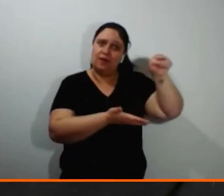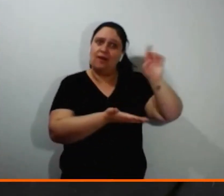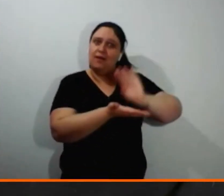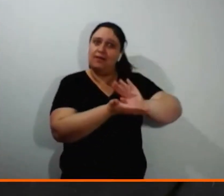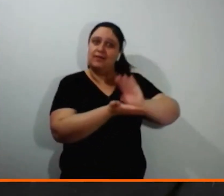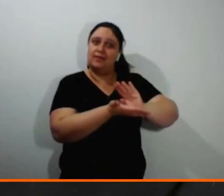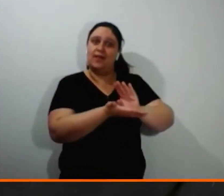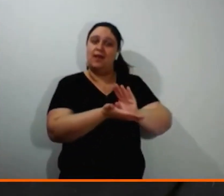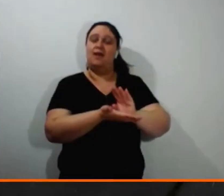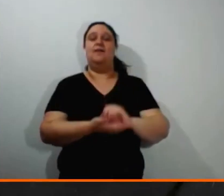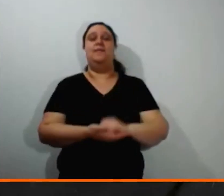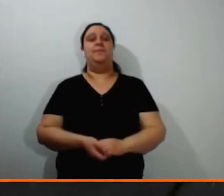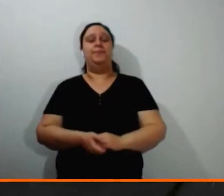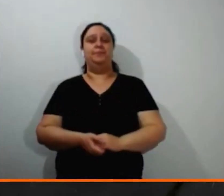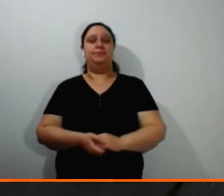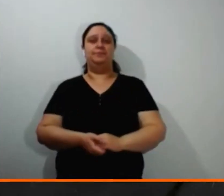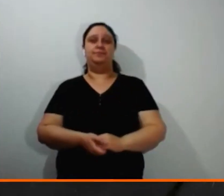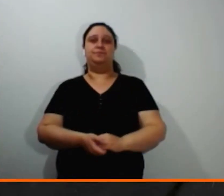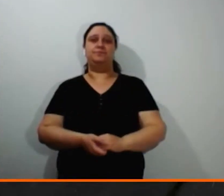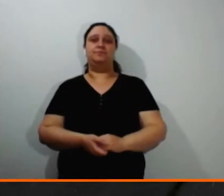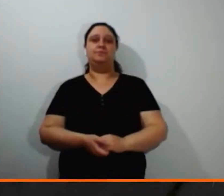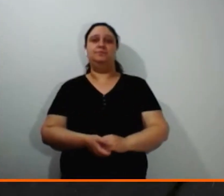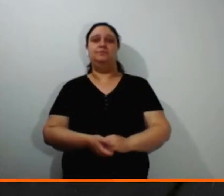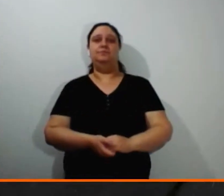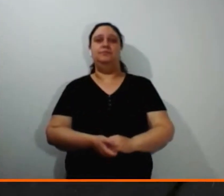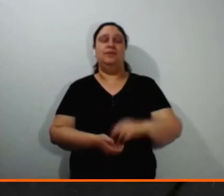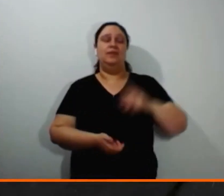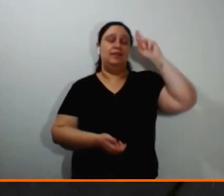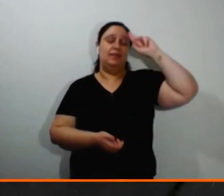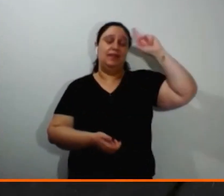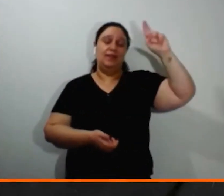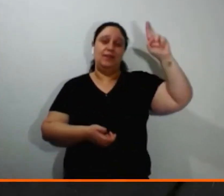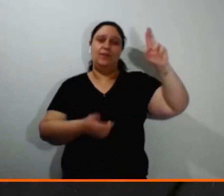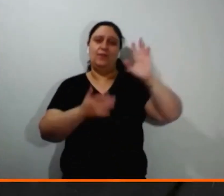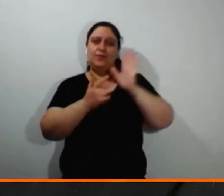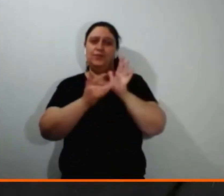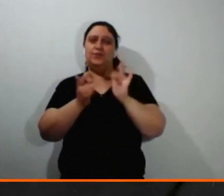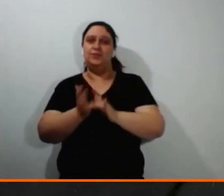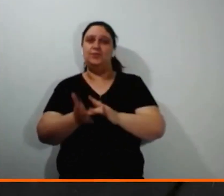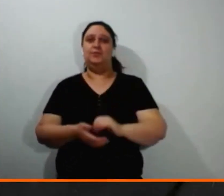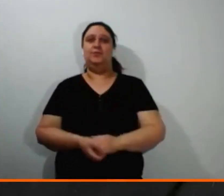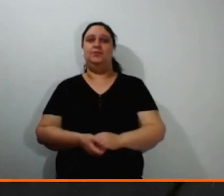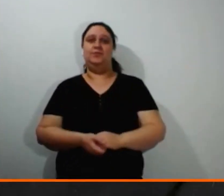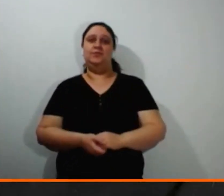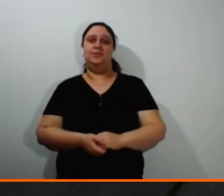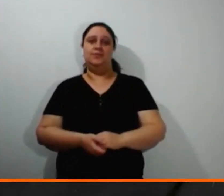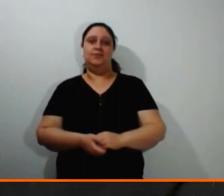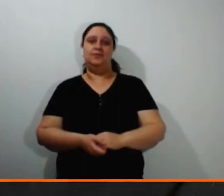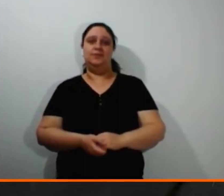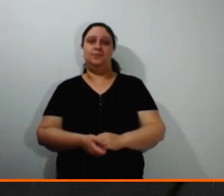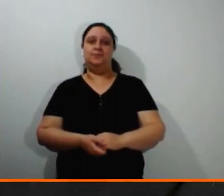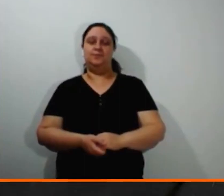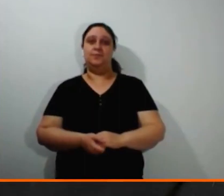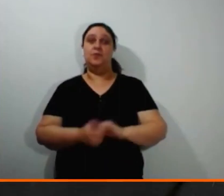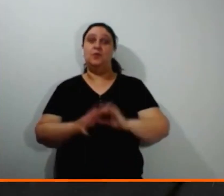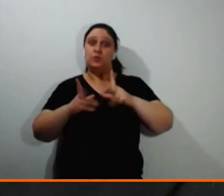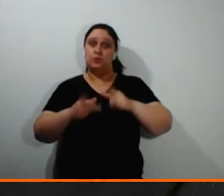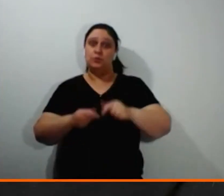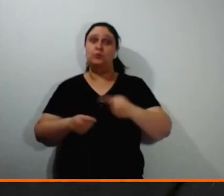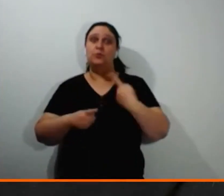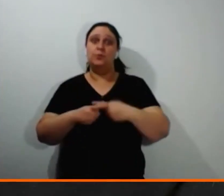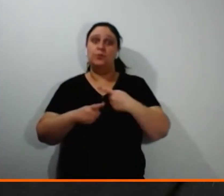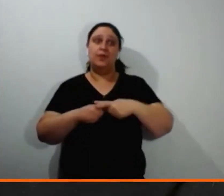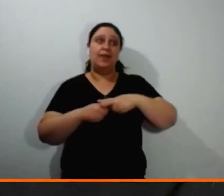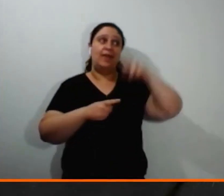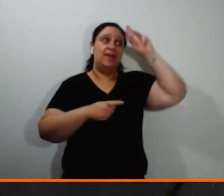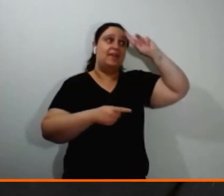dinâmico. Senhor Jesus, tudo isso, irmãos, ou não é para apressar a vinda do Senhor? Nós